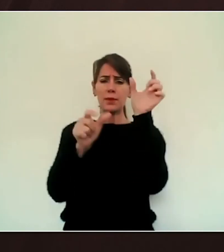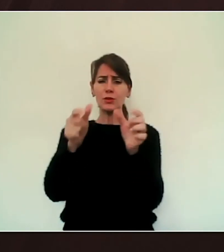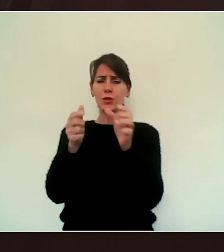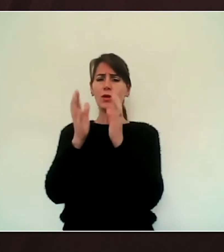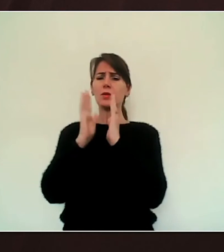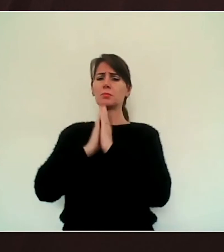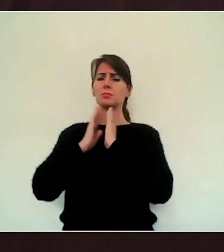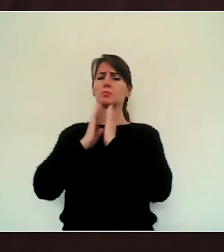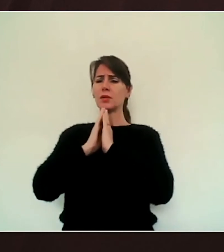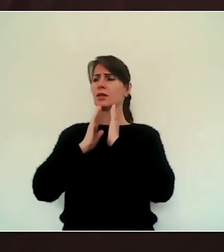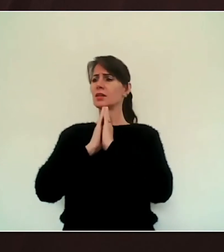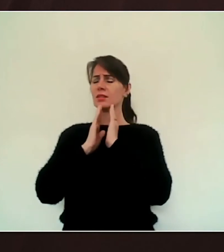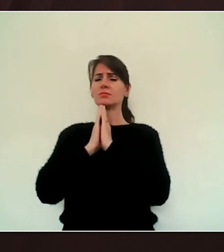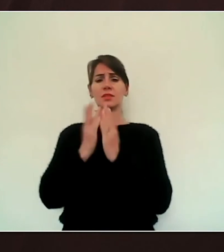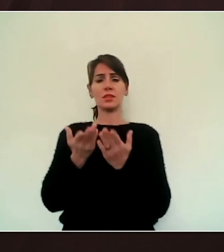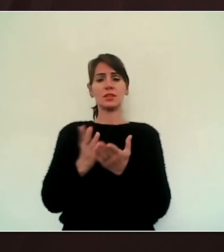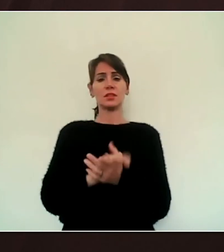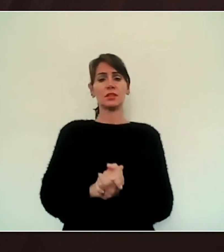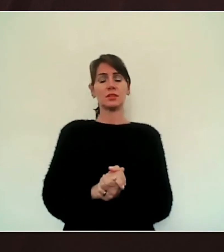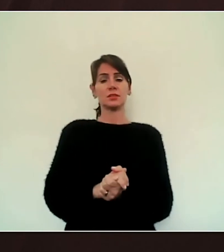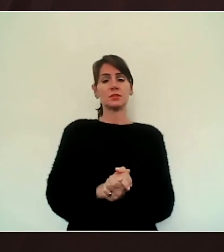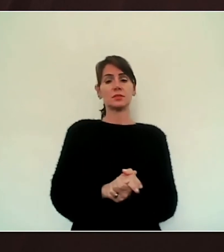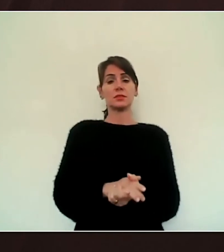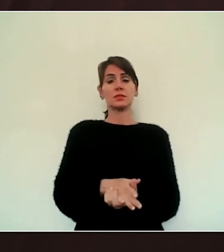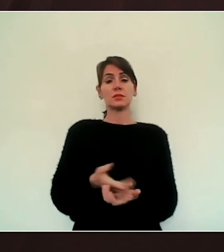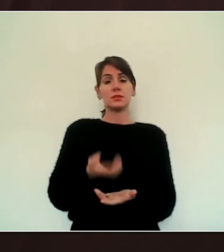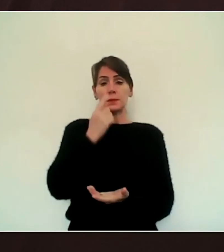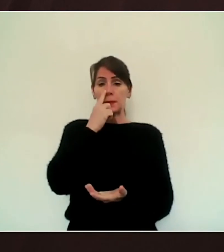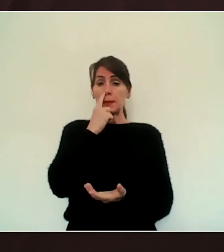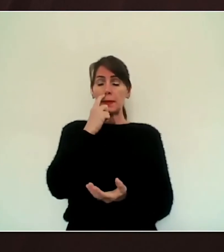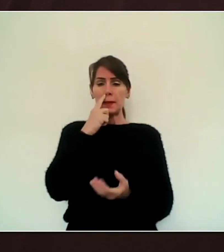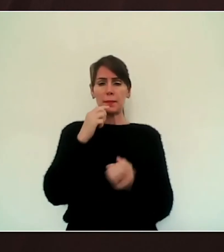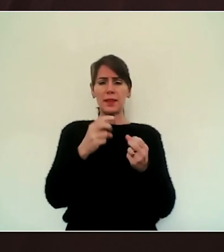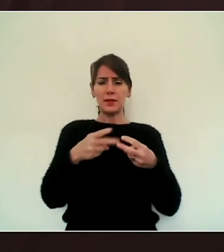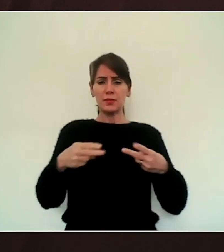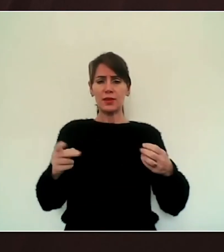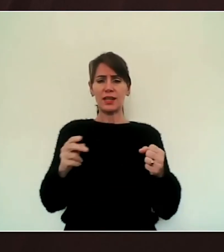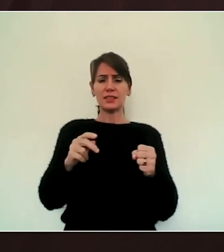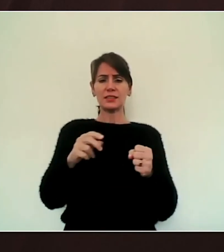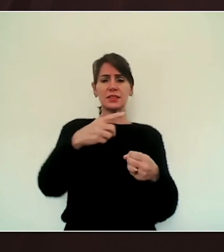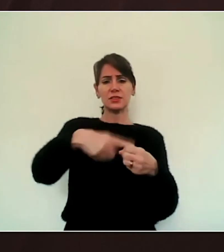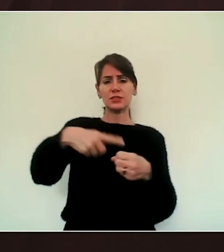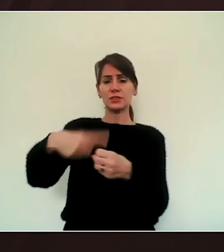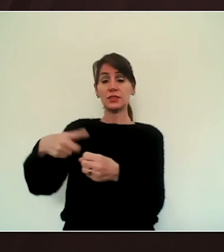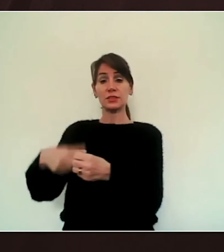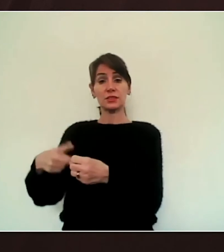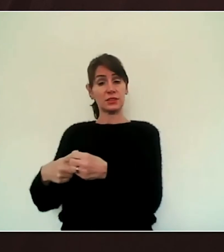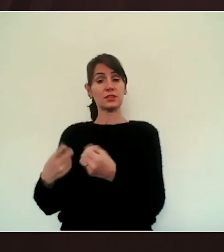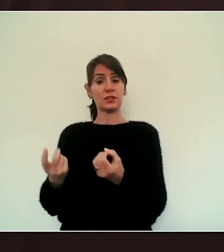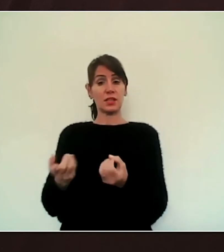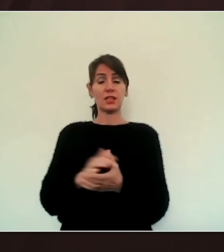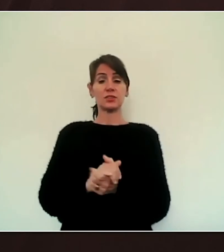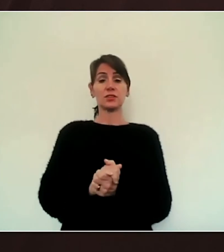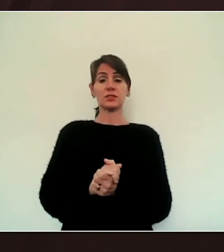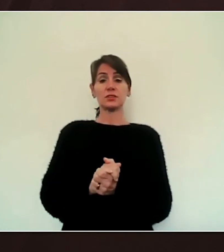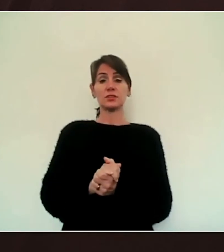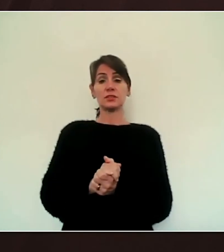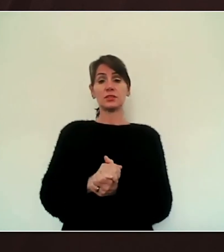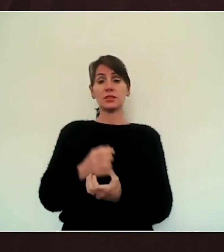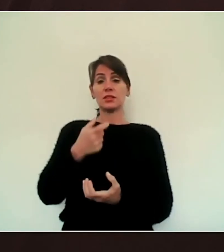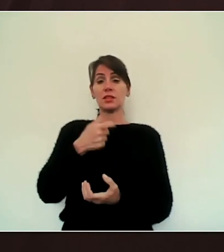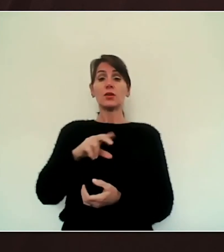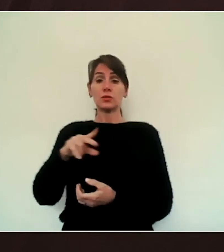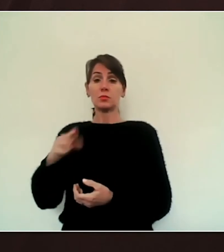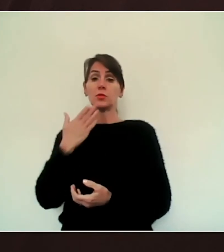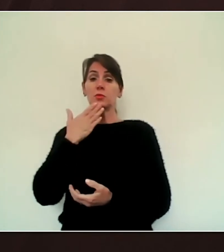Ceará pedindo para orar comigo. Eu voltei para aeroporto de Guarulhos,